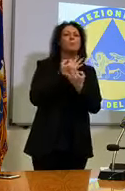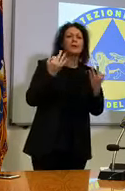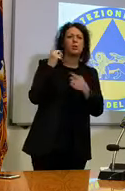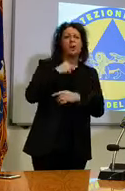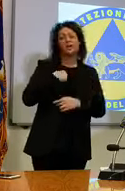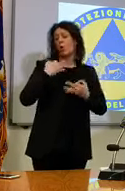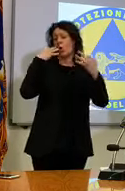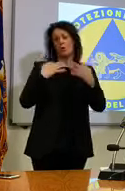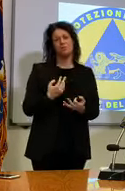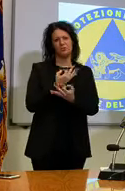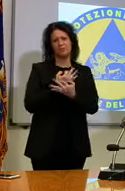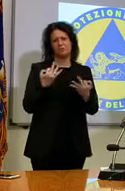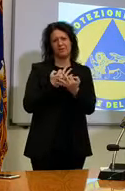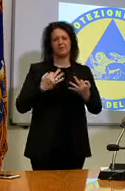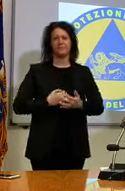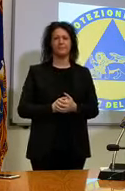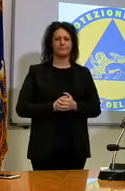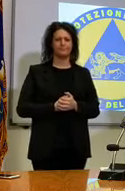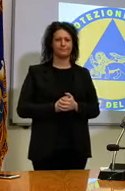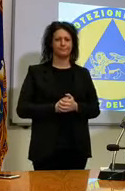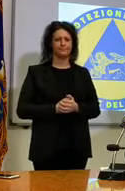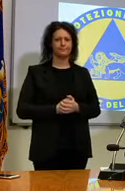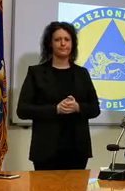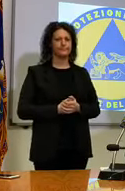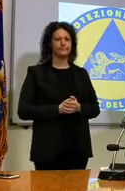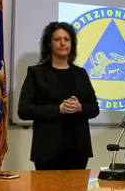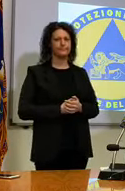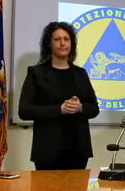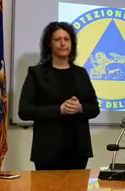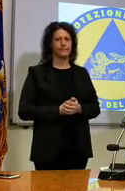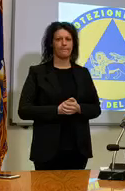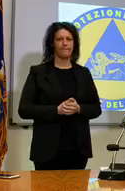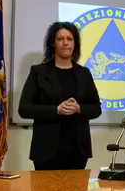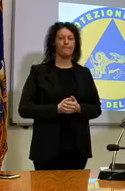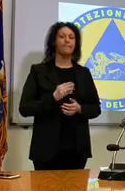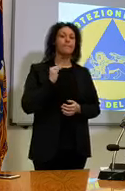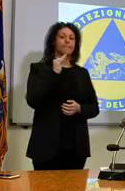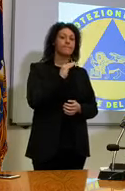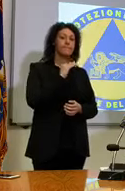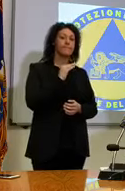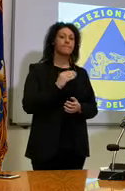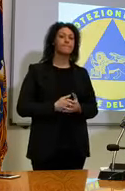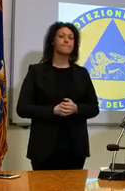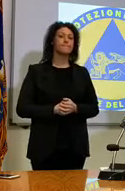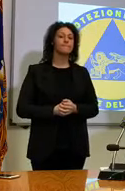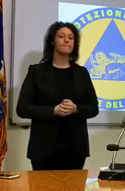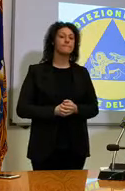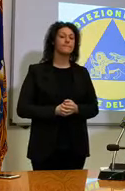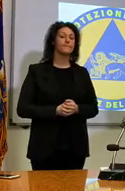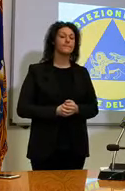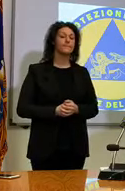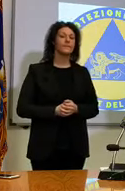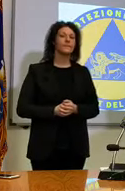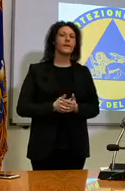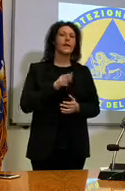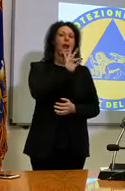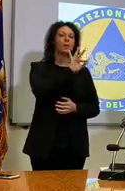Domenico Basso, sempre con riferimento, anche lui chiedeva l'appello di Vescovi, abbiamo risposto, e poi aggiunge, in